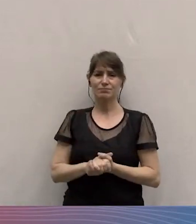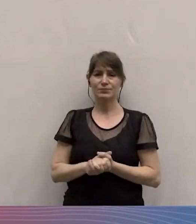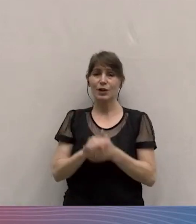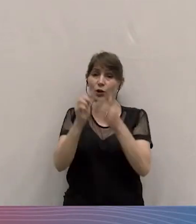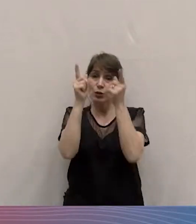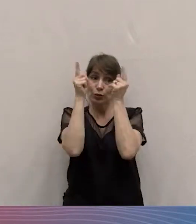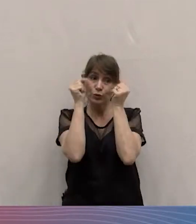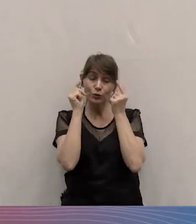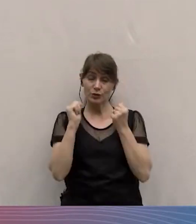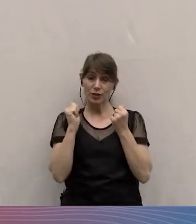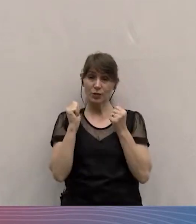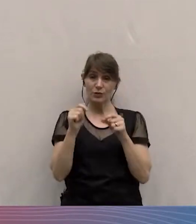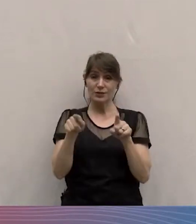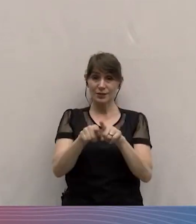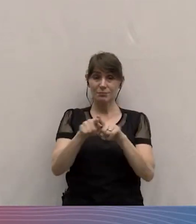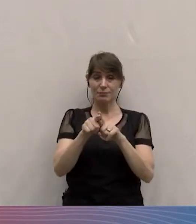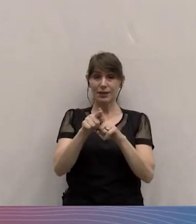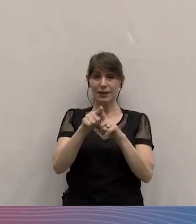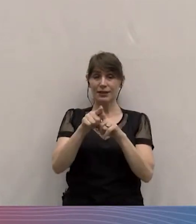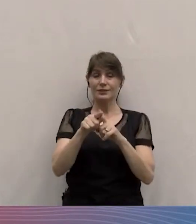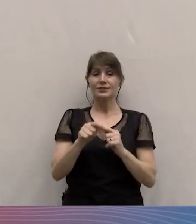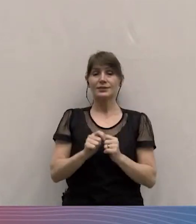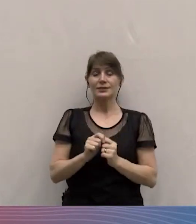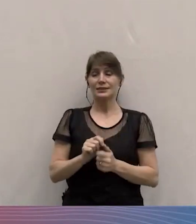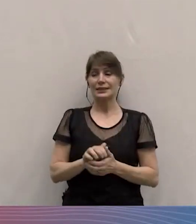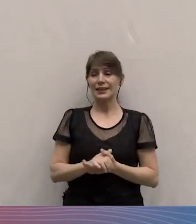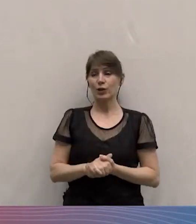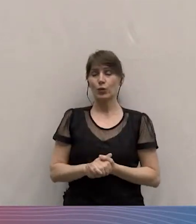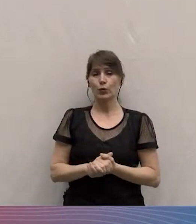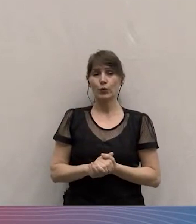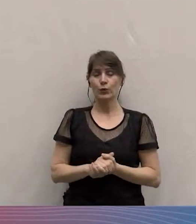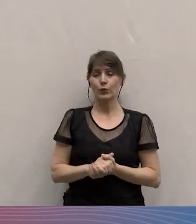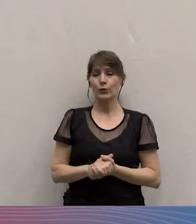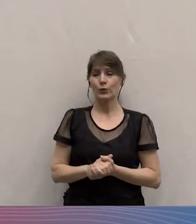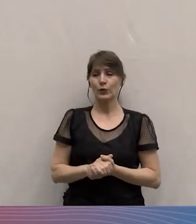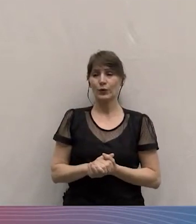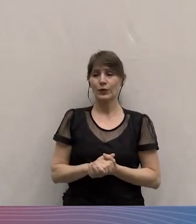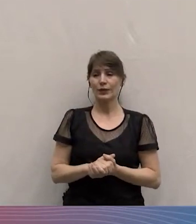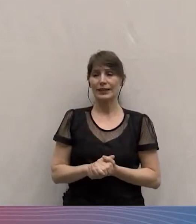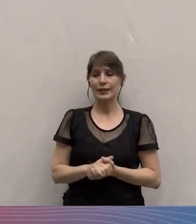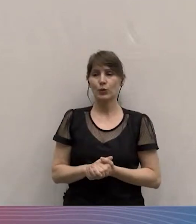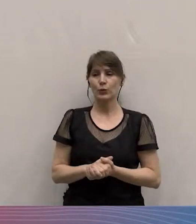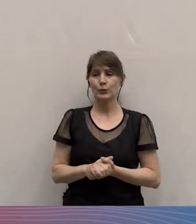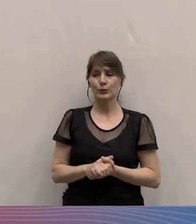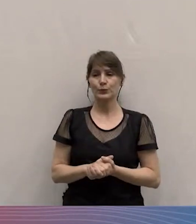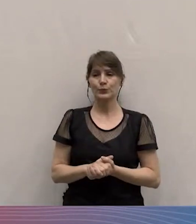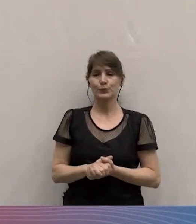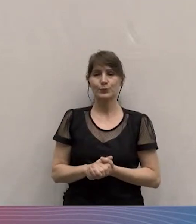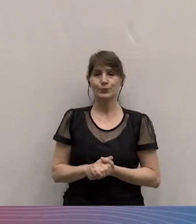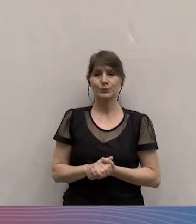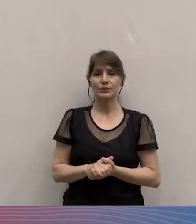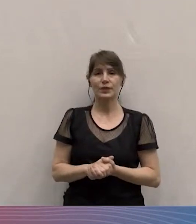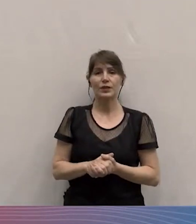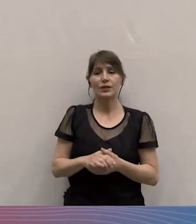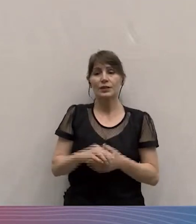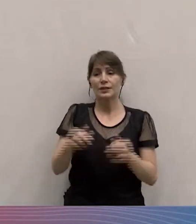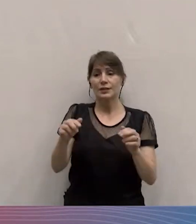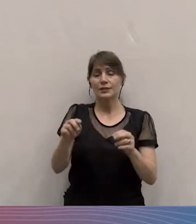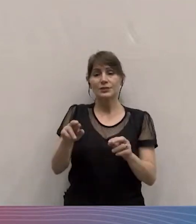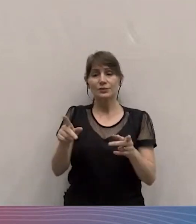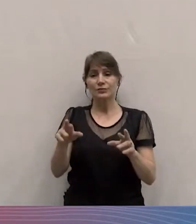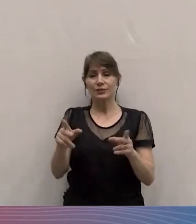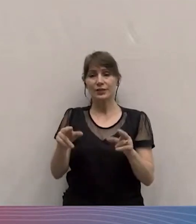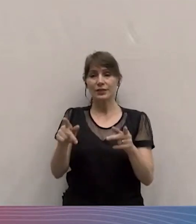entre judeu e grego. Não há mais distinção entre judeu e